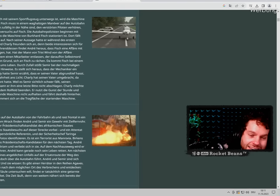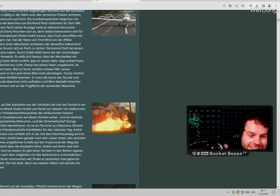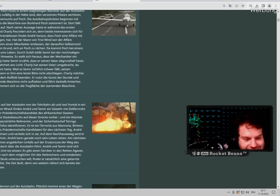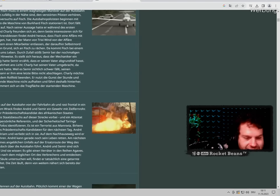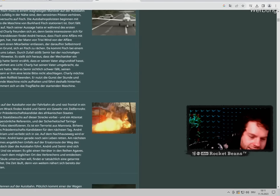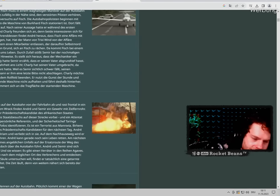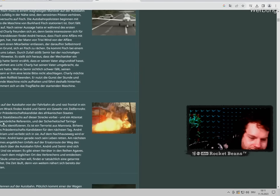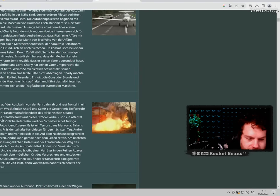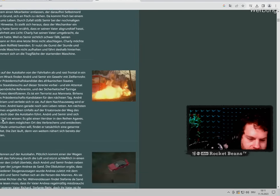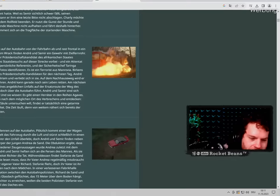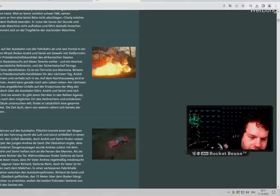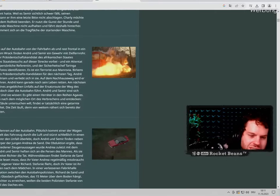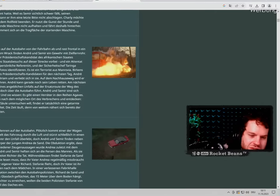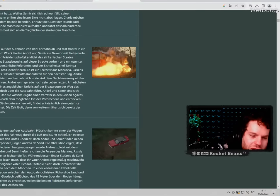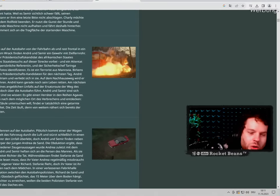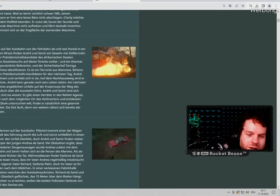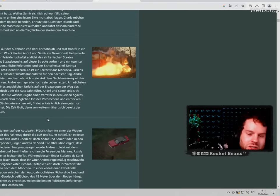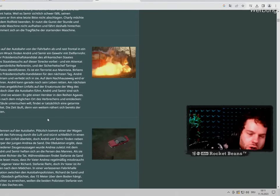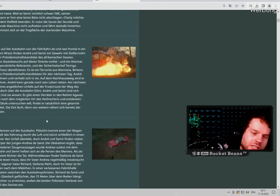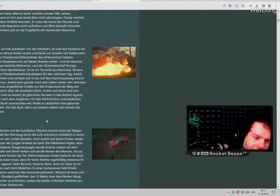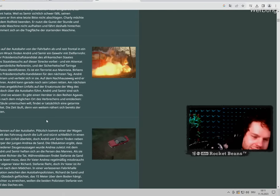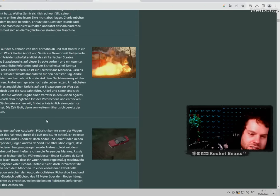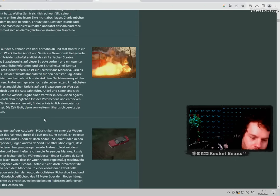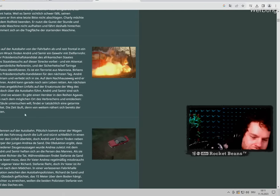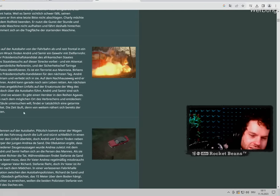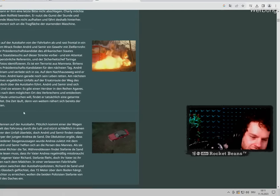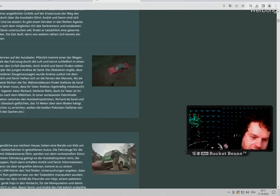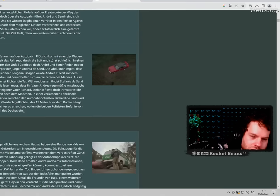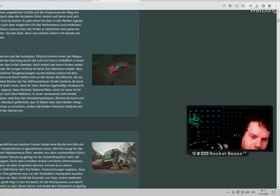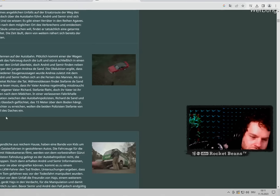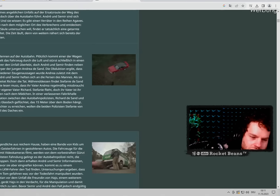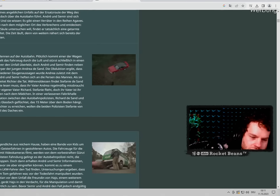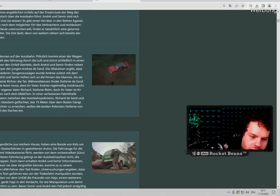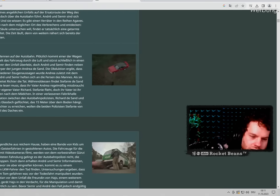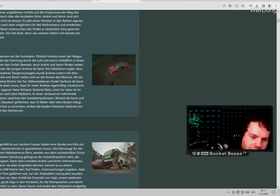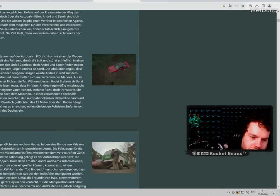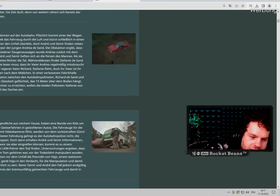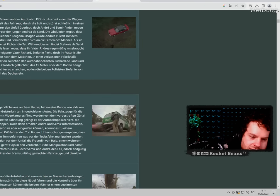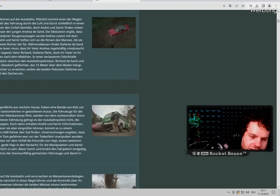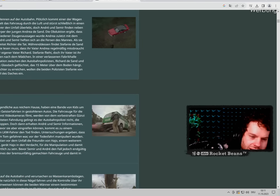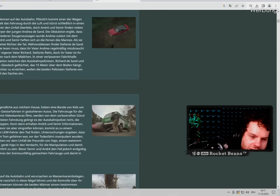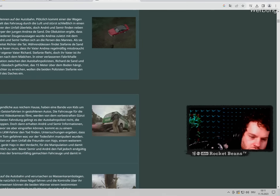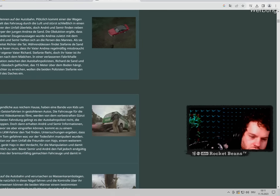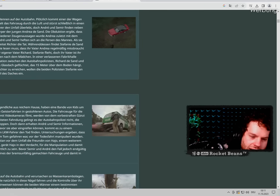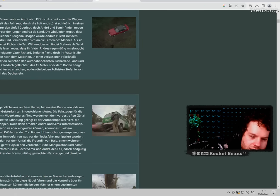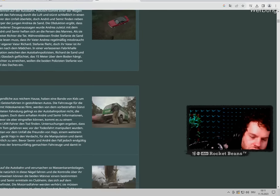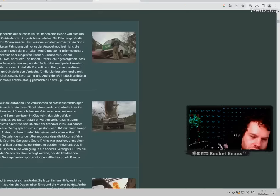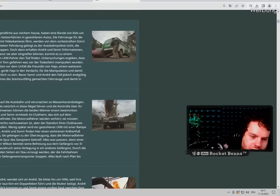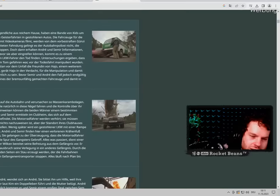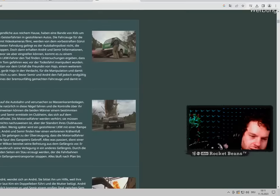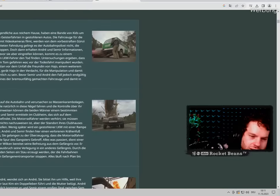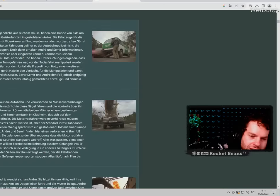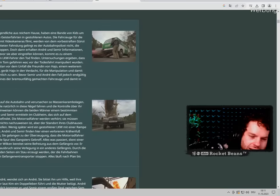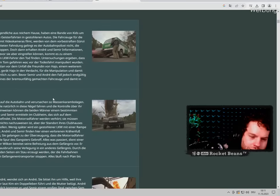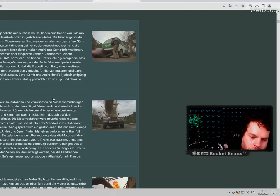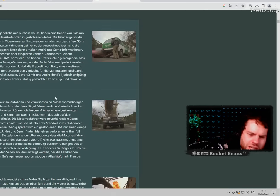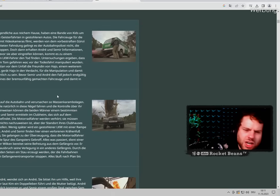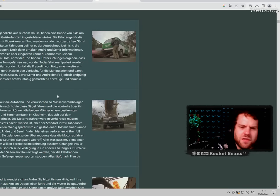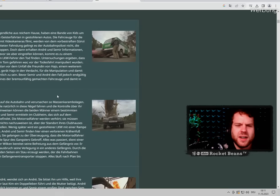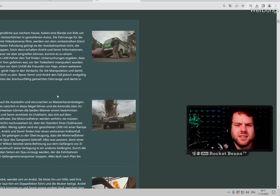Attentat. Die verlorene Tochter. Man hat es dann doch nicht ganz durchgezogen. Season 3. Crash. Generalprobe. Anscheinend fangen